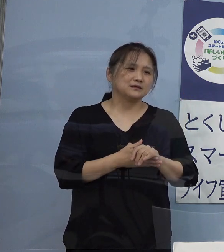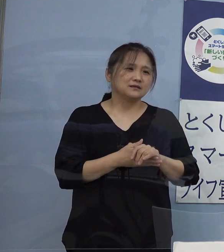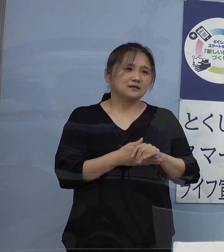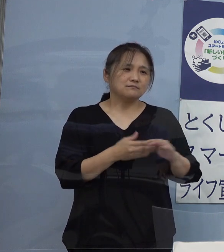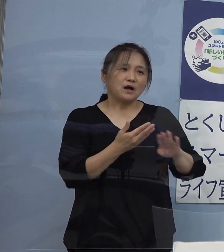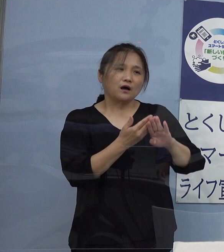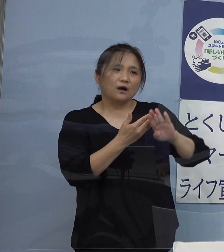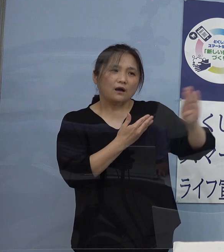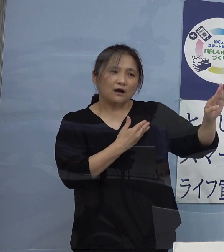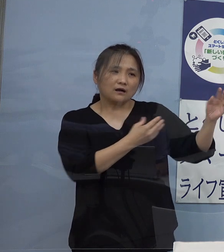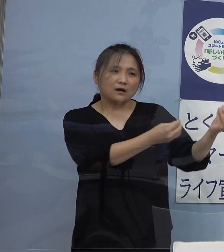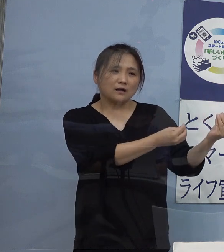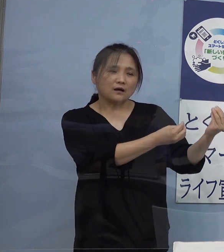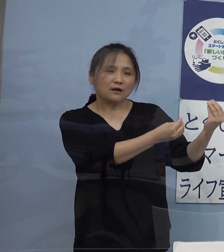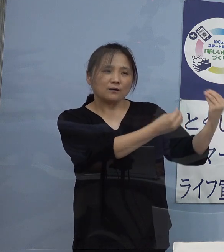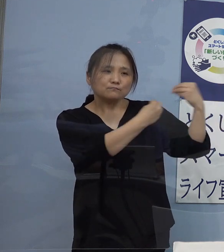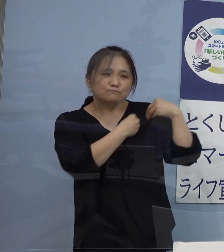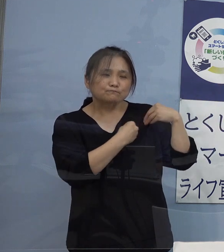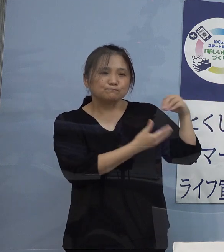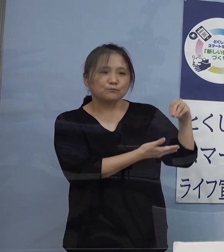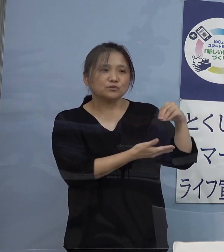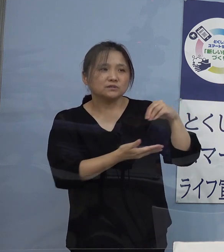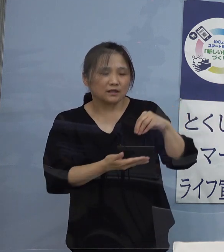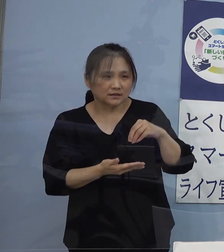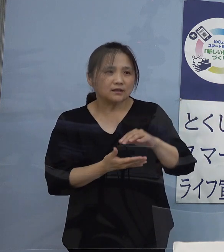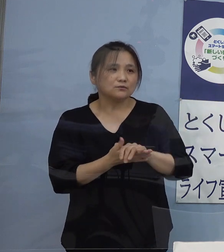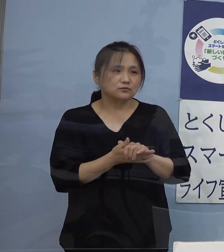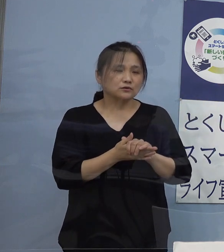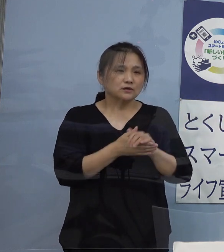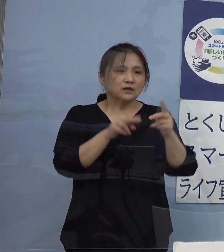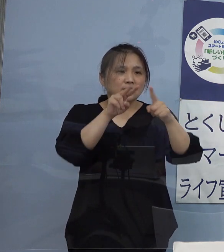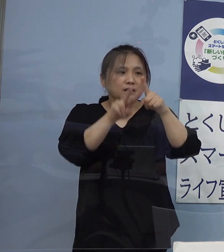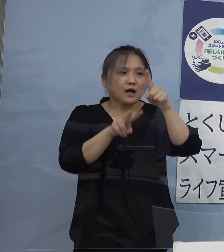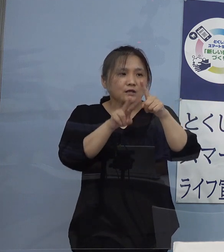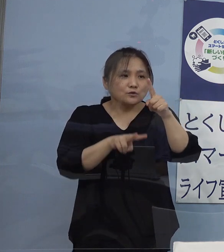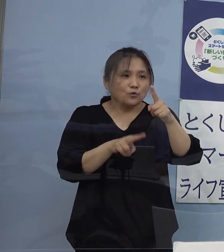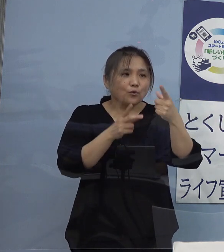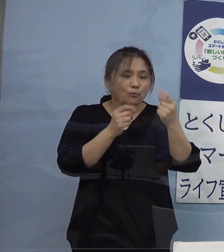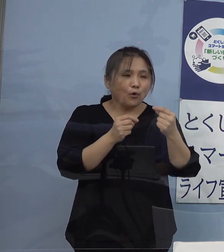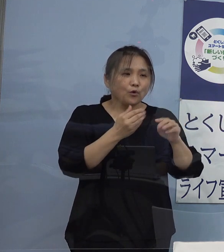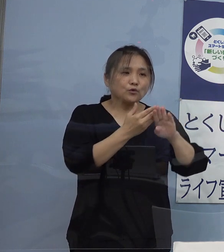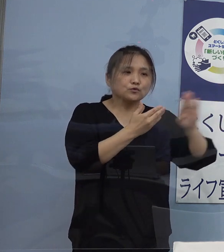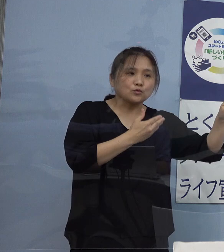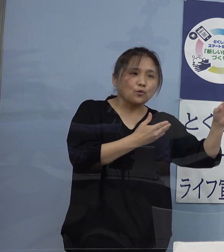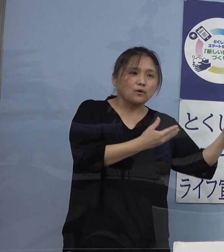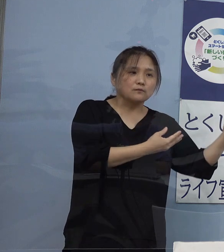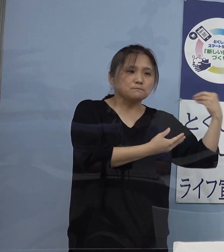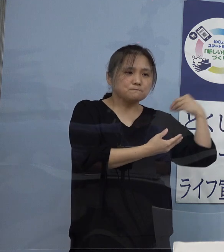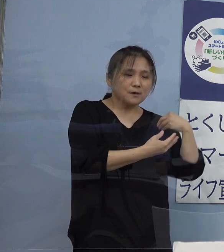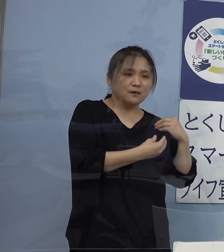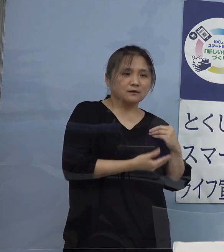みという可能性が非常に高い、まあ、解雇の関係などもそうでありますし、あるいはこの